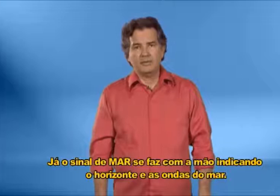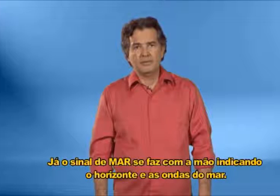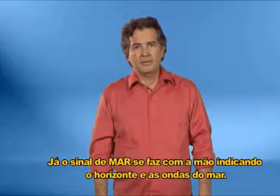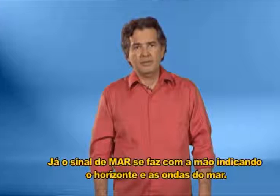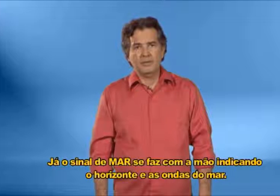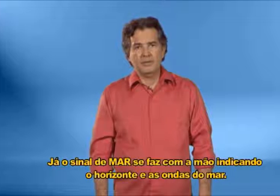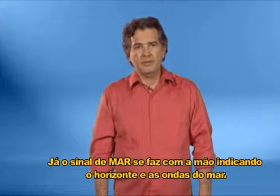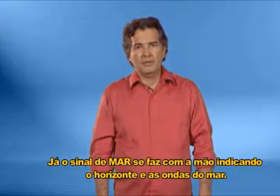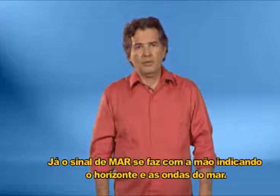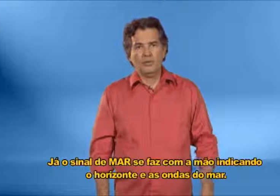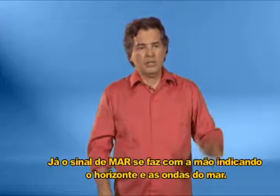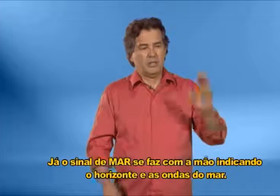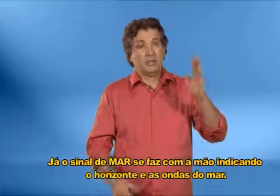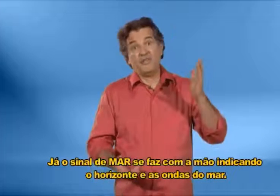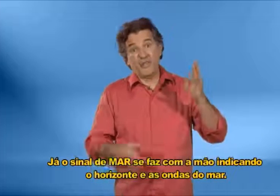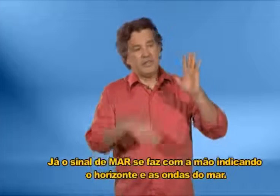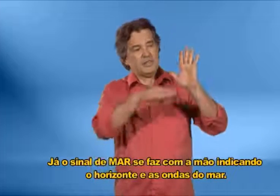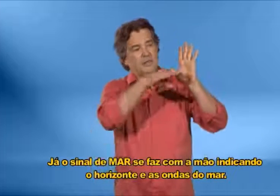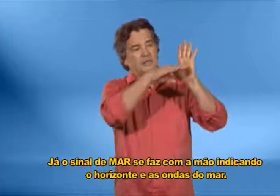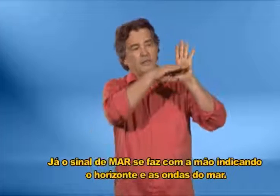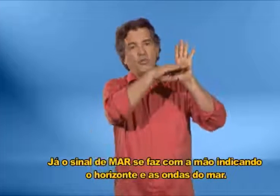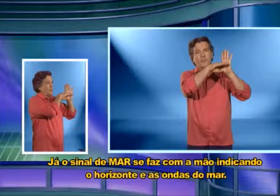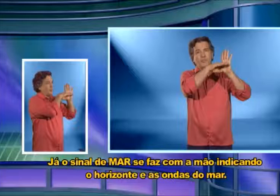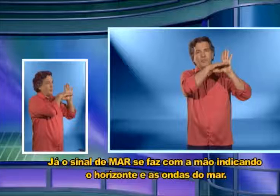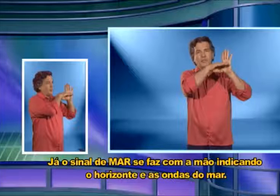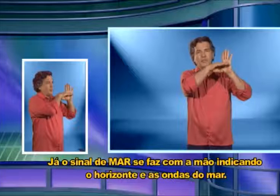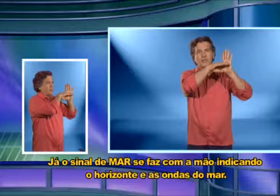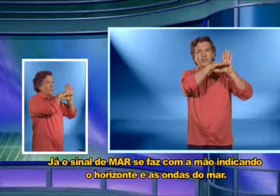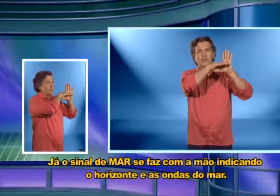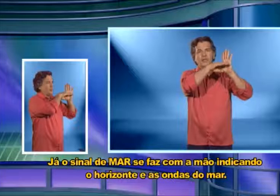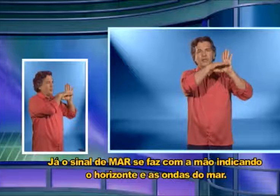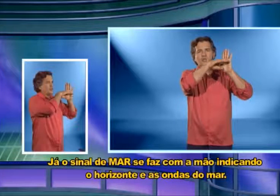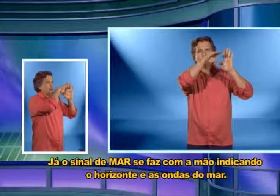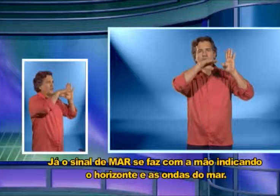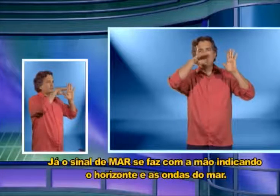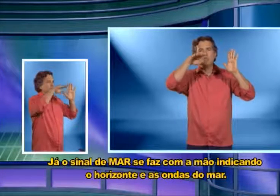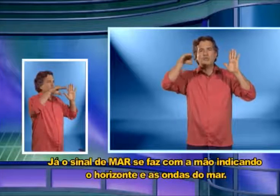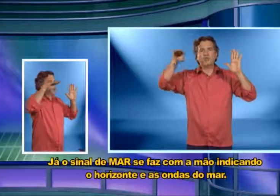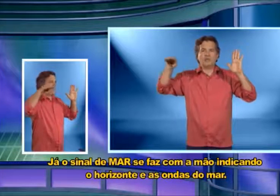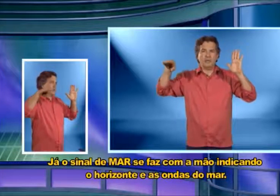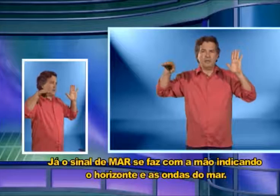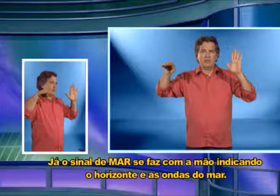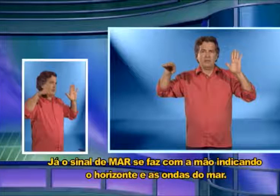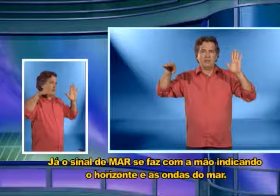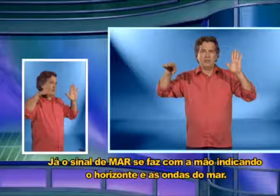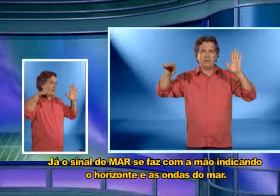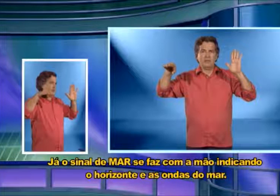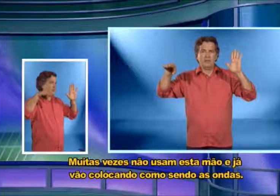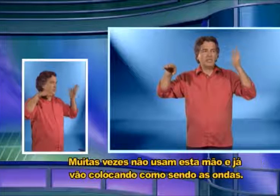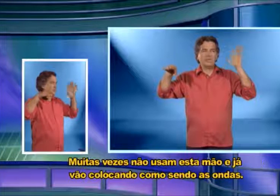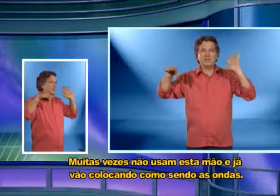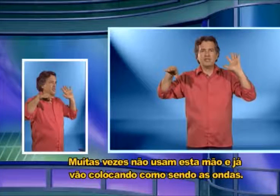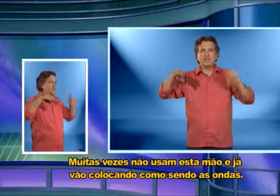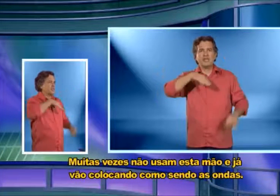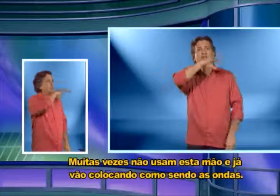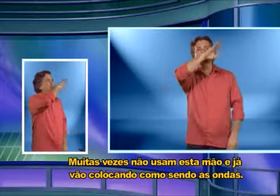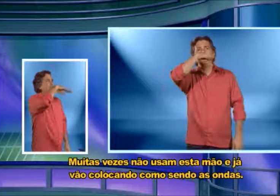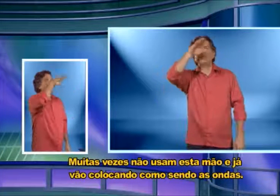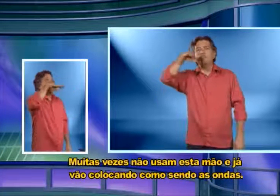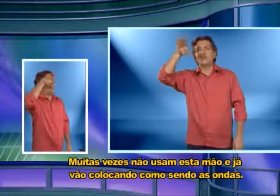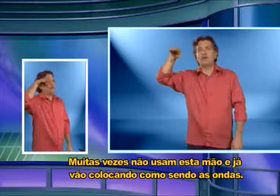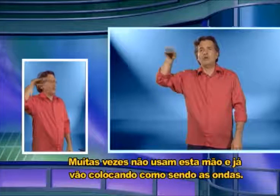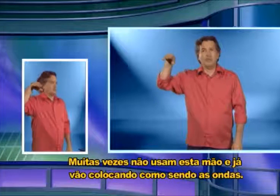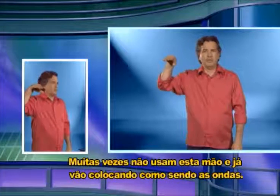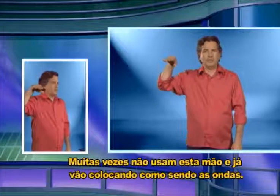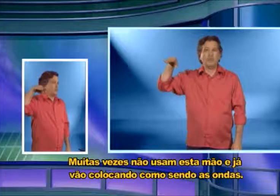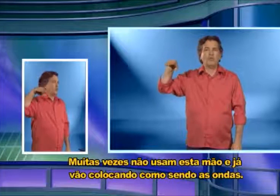mar, se faz com a mão e dando o horizonte e as ondas do mar. Muitas vezes não usa essa mão